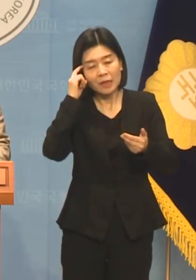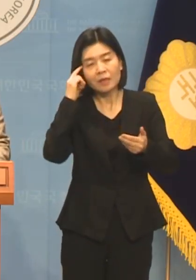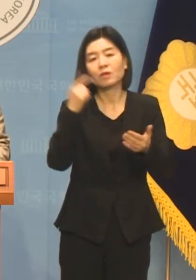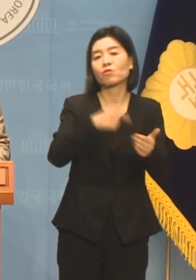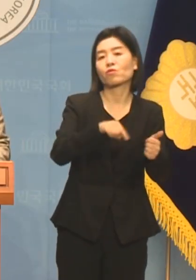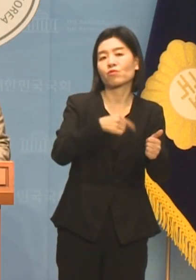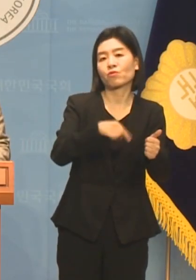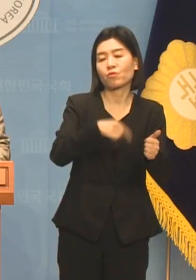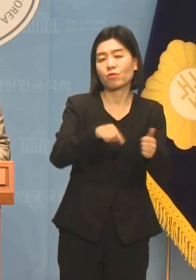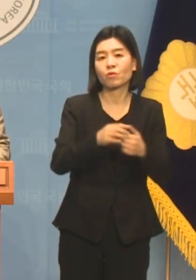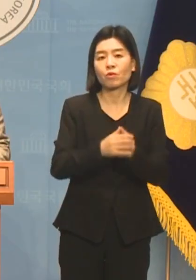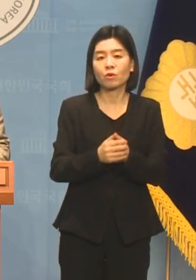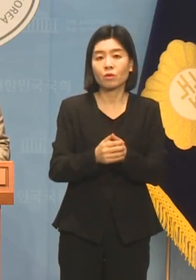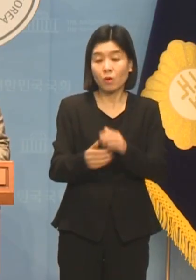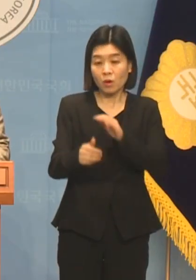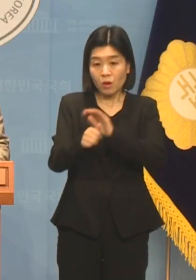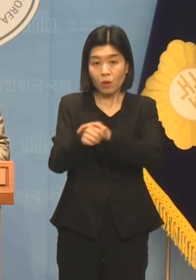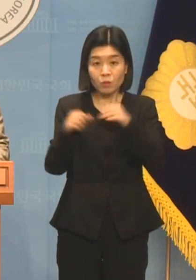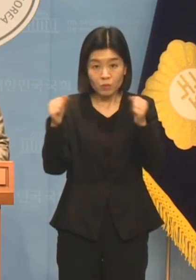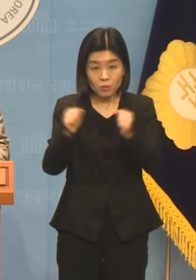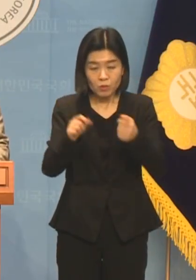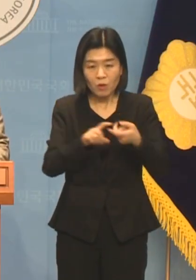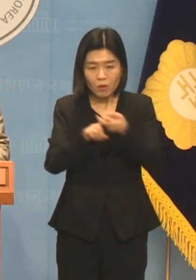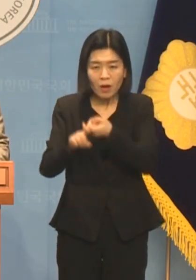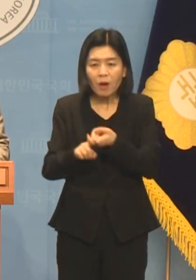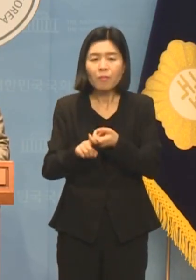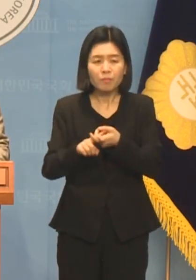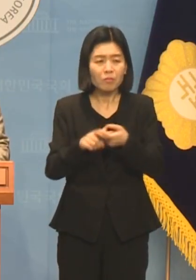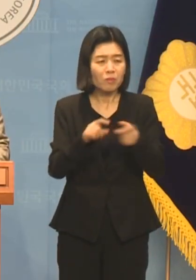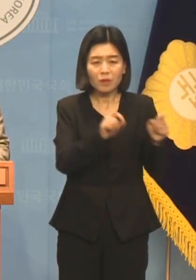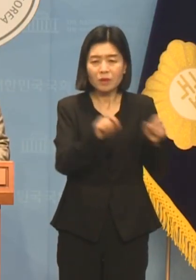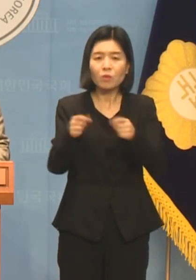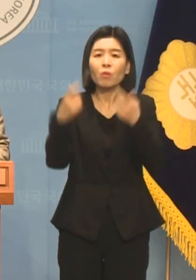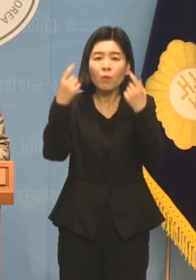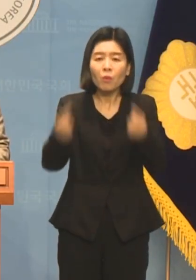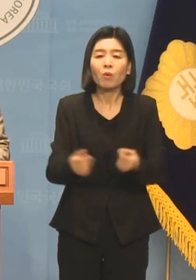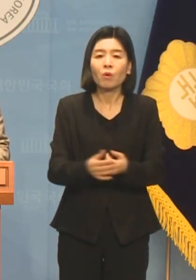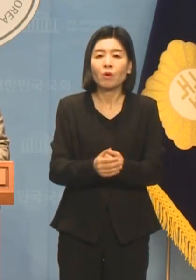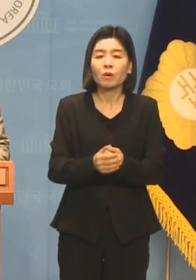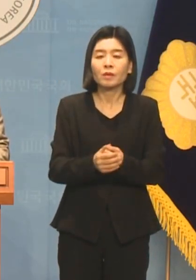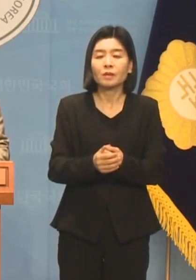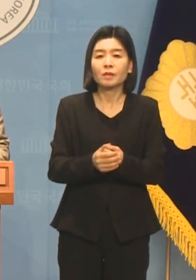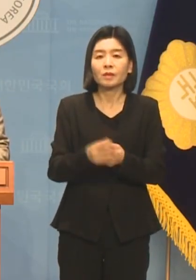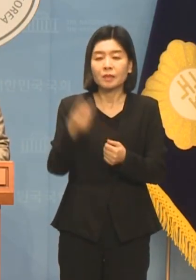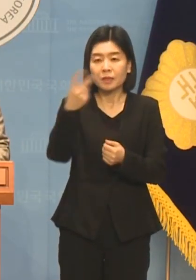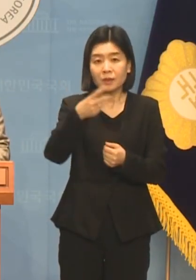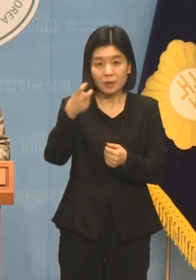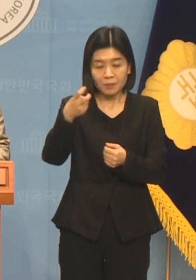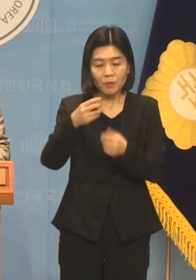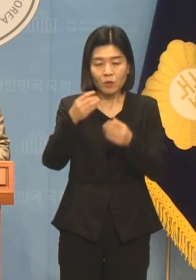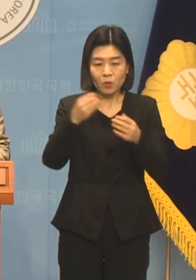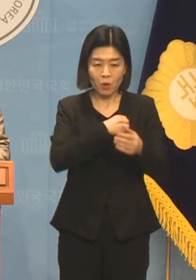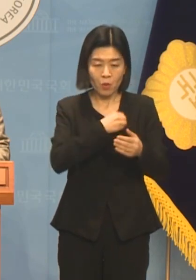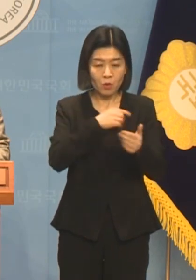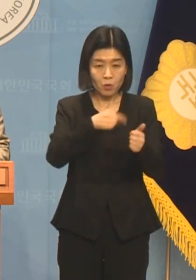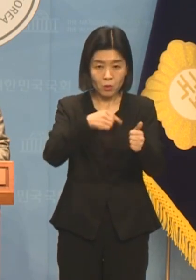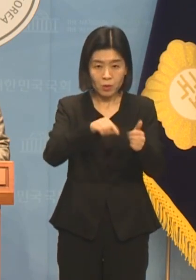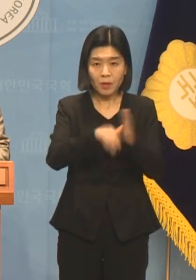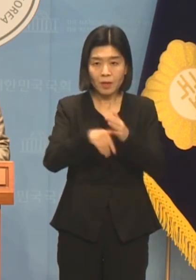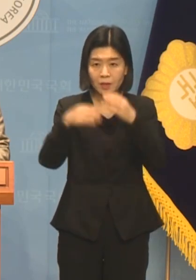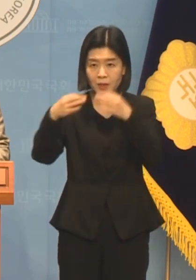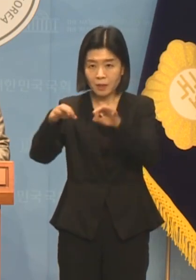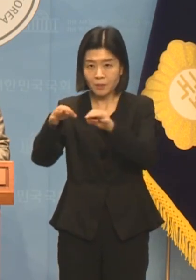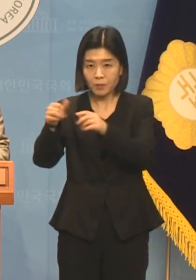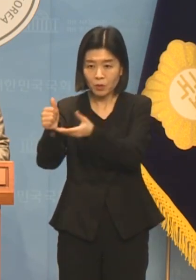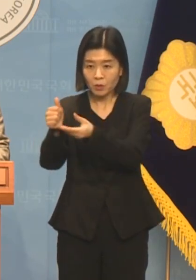전연홍 경북연합의 경우도 마찬가지였습니다. 2020년, 21년 해원교육에서는 김태형 소장을